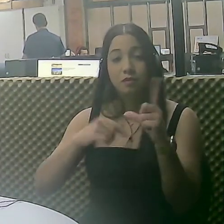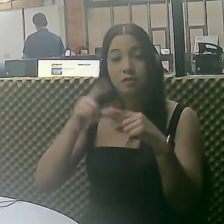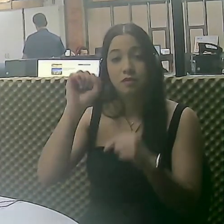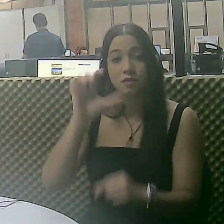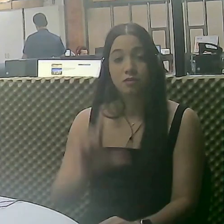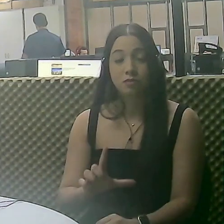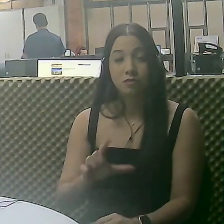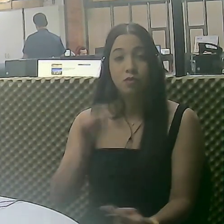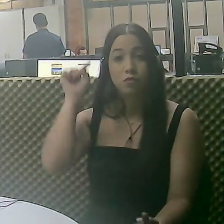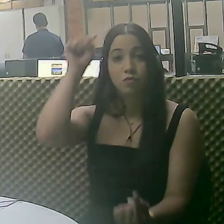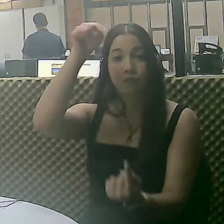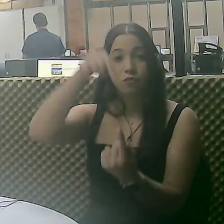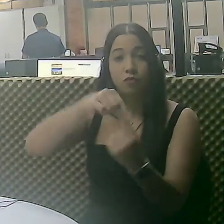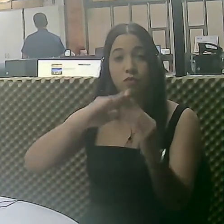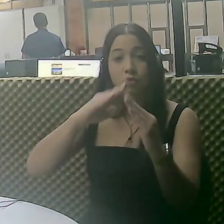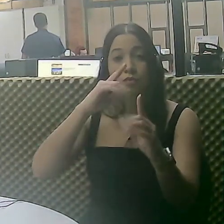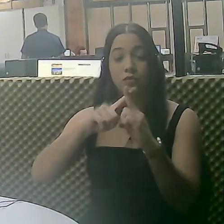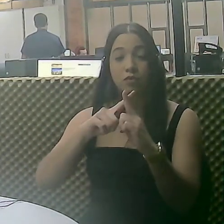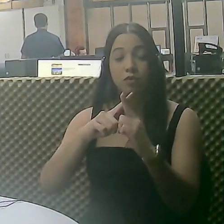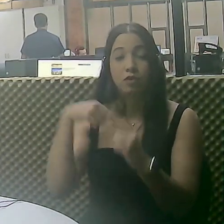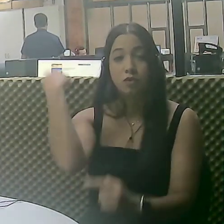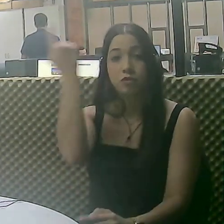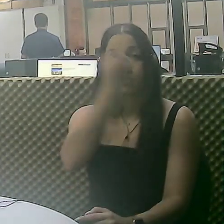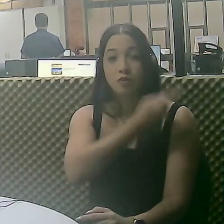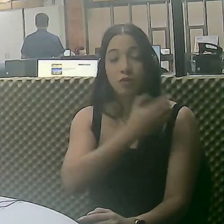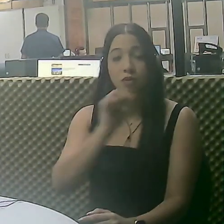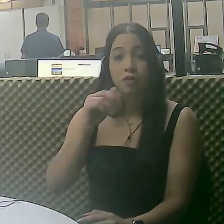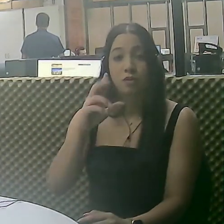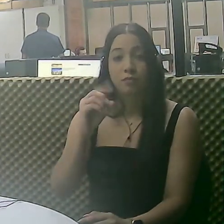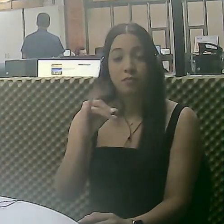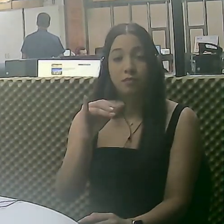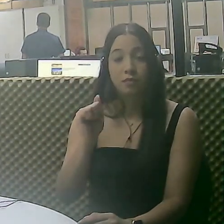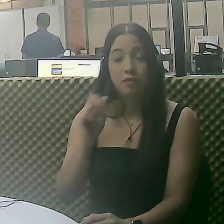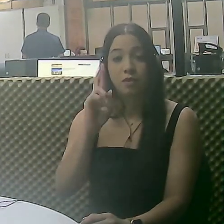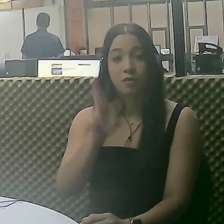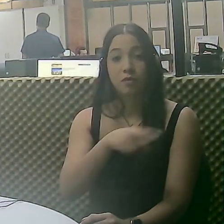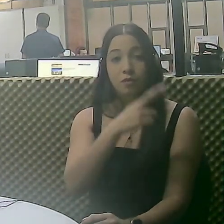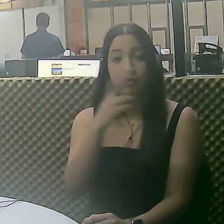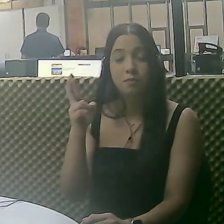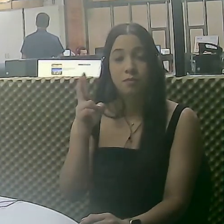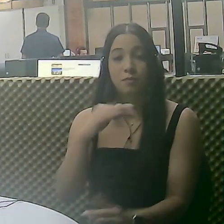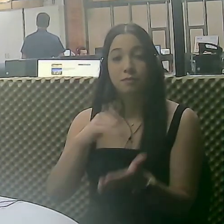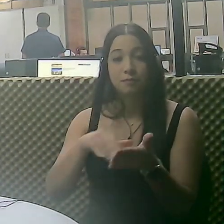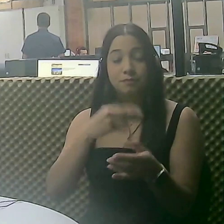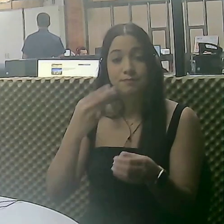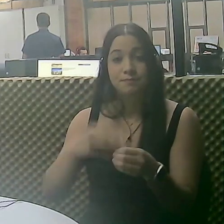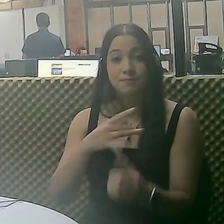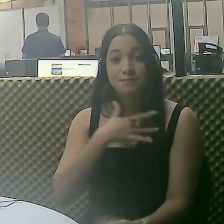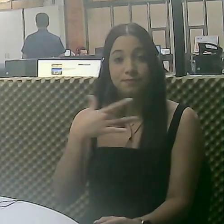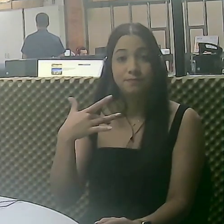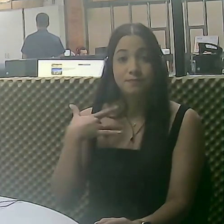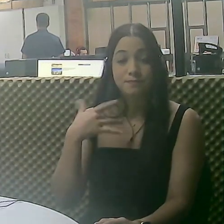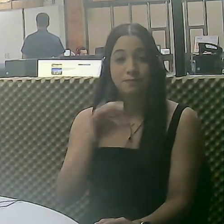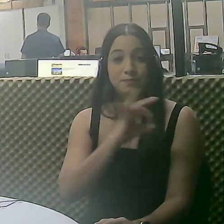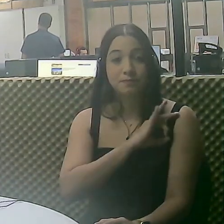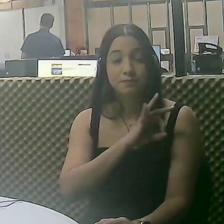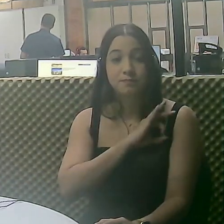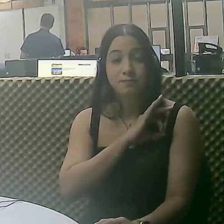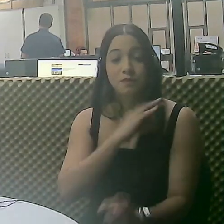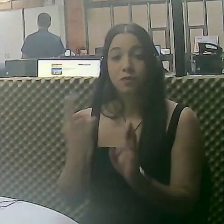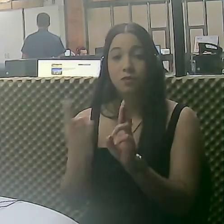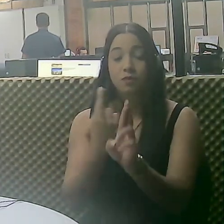Sul, com destino à Igreja Nossa Senhora da Abadia, em Romaria. Além da Secretaria Municipal de Saúde e da Polícia Militar